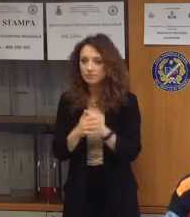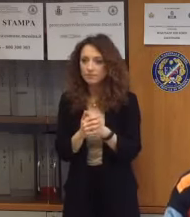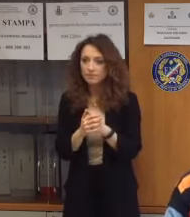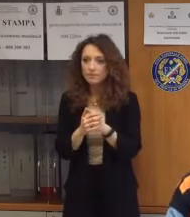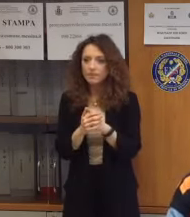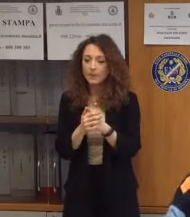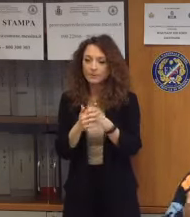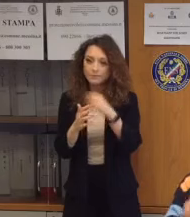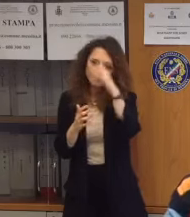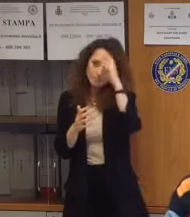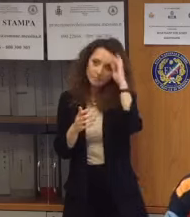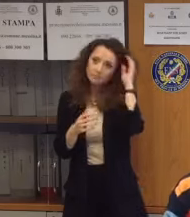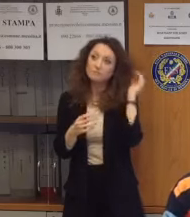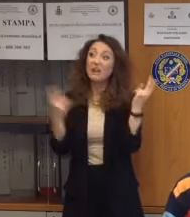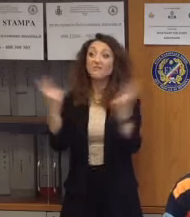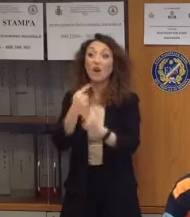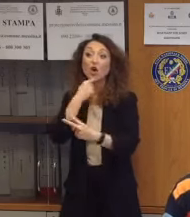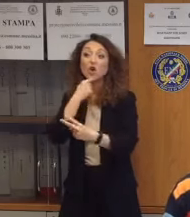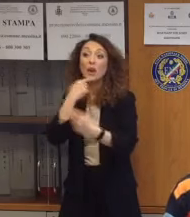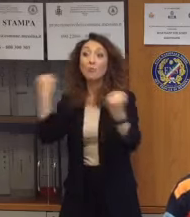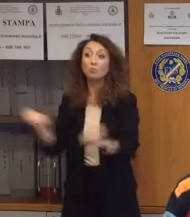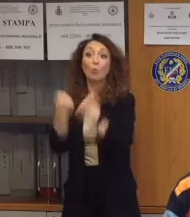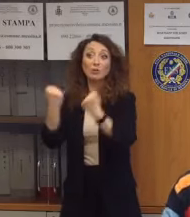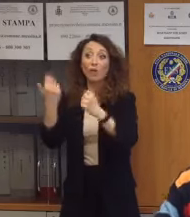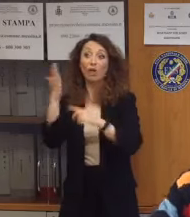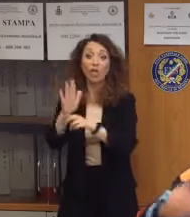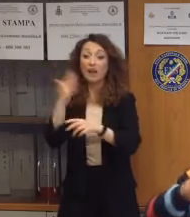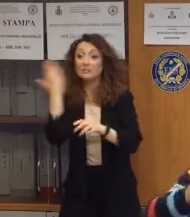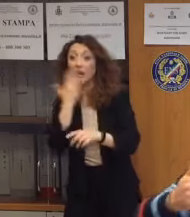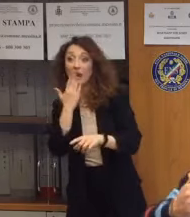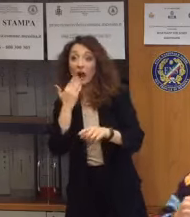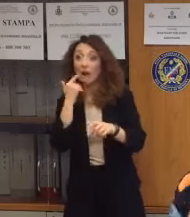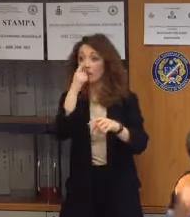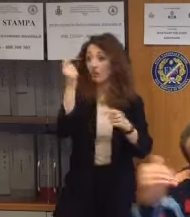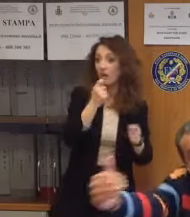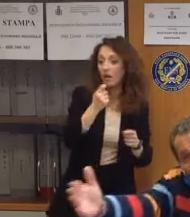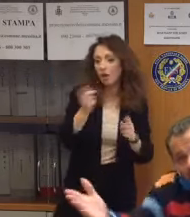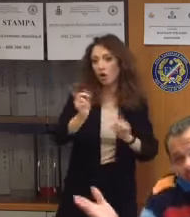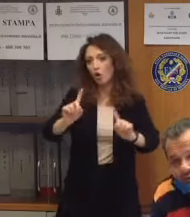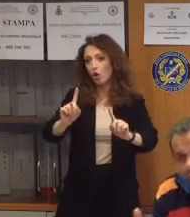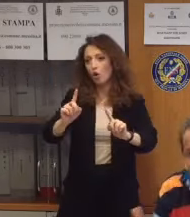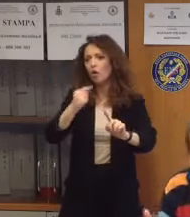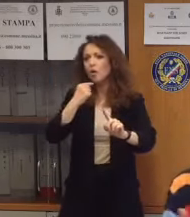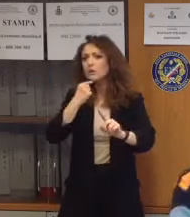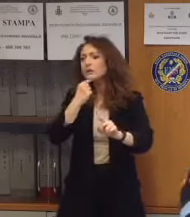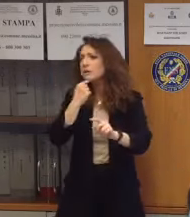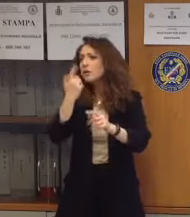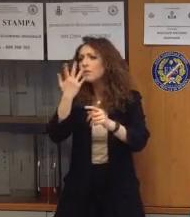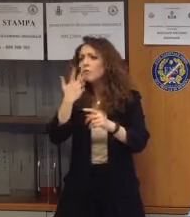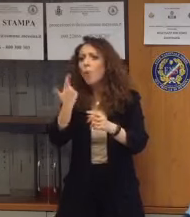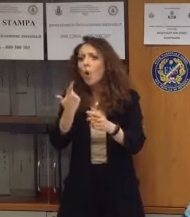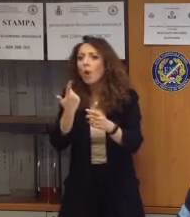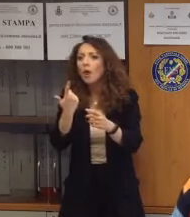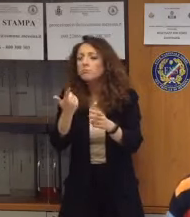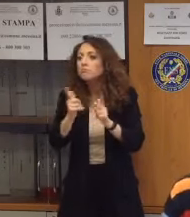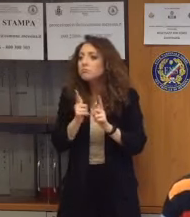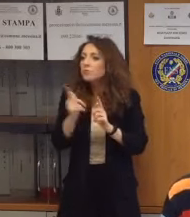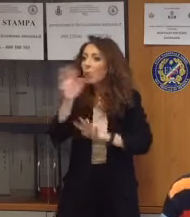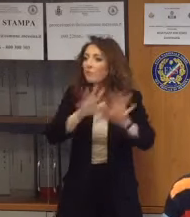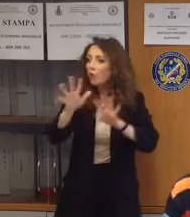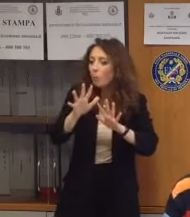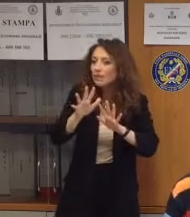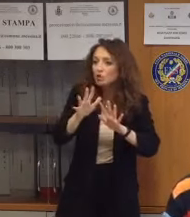data. Naturalmente chi fa informazione, chi invece non fa informazione, perché non è un organo di